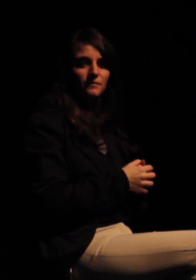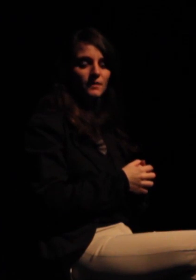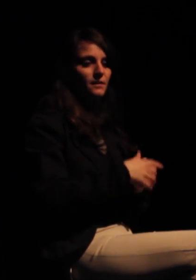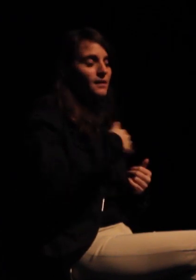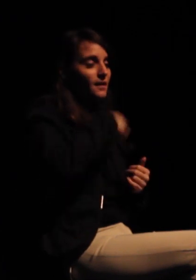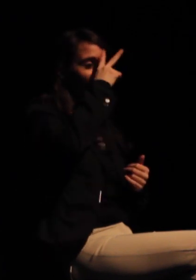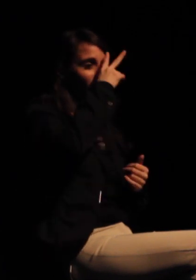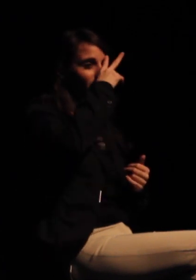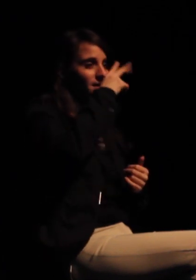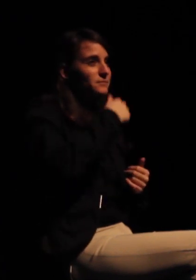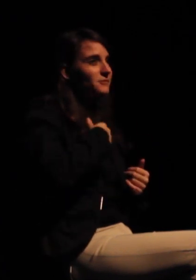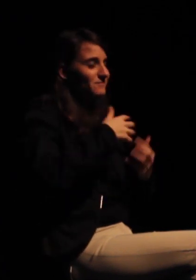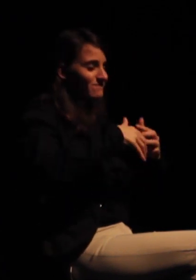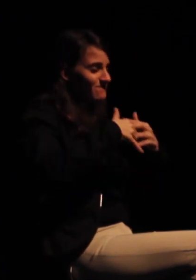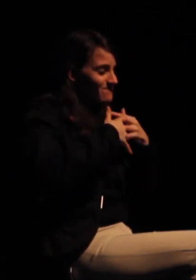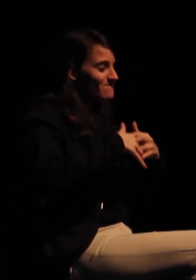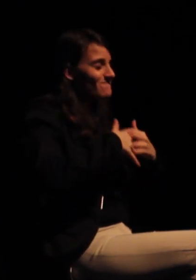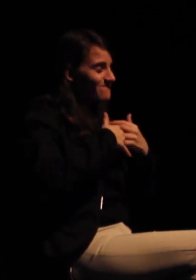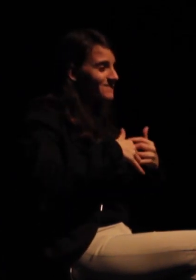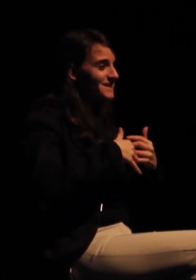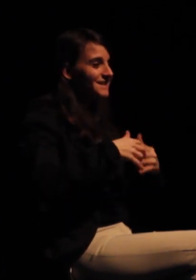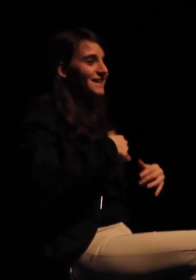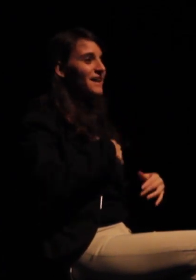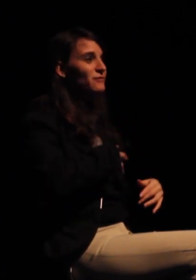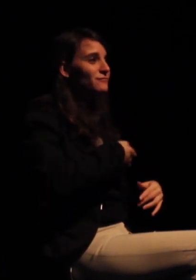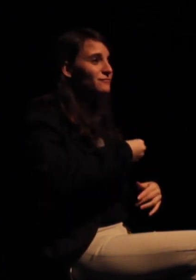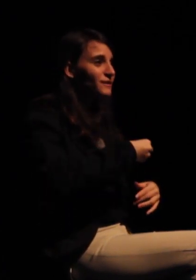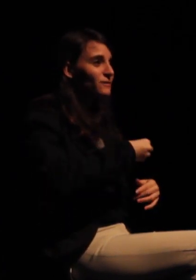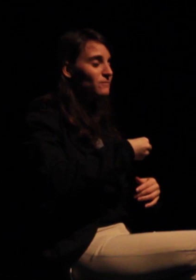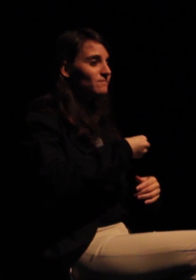Eu lembro que eu era muito complicado. Eu era filho de um ferroviário,